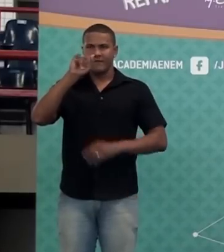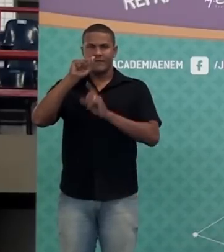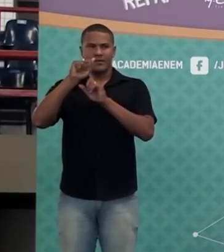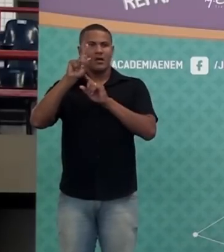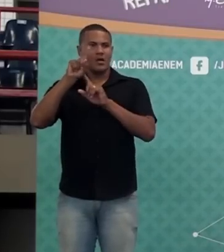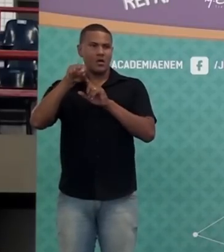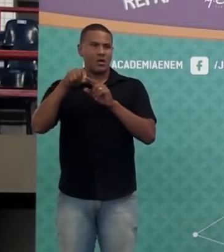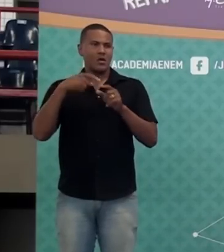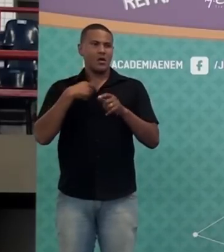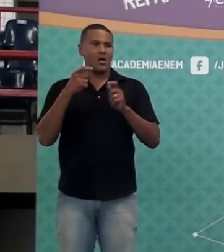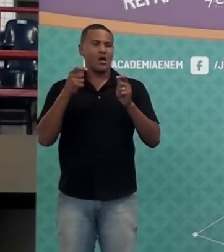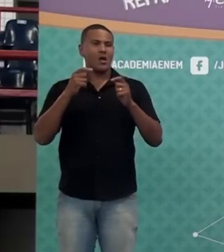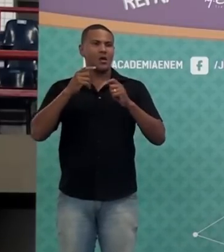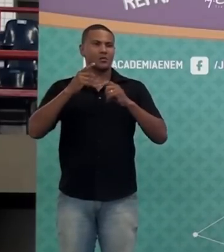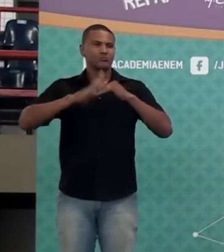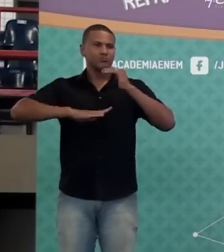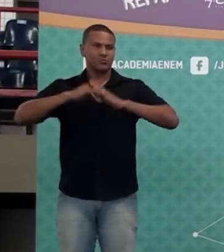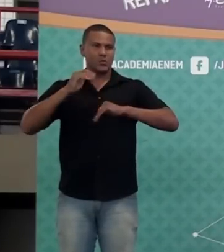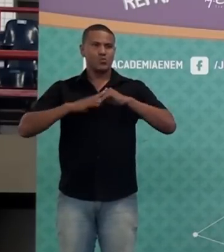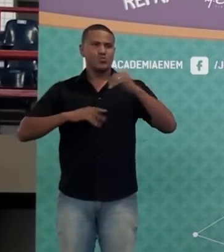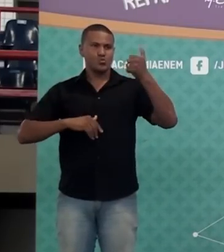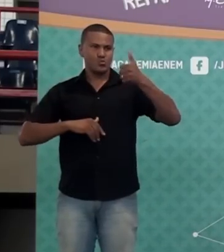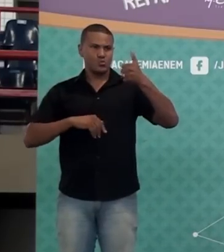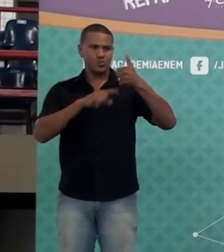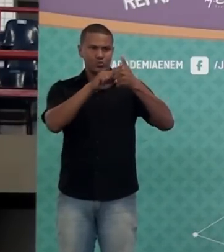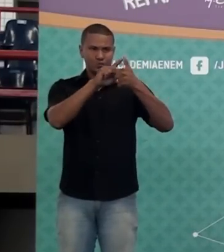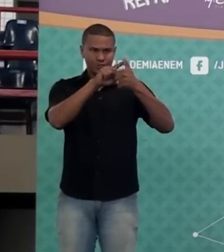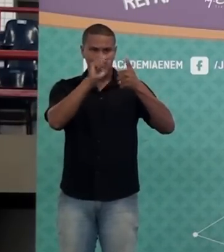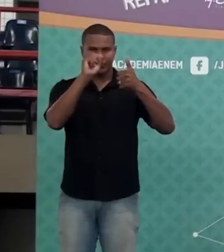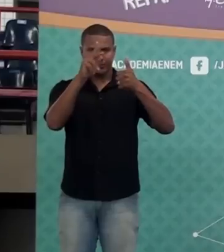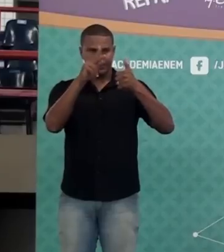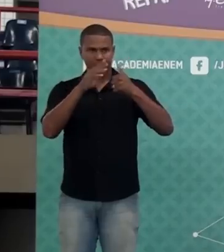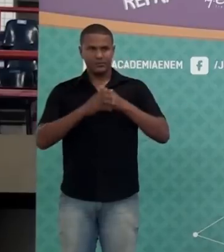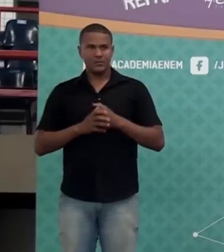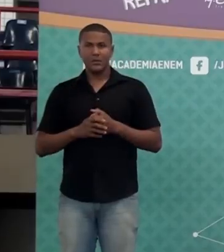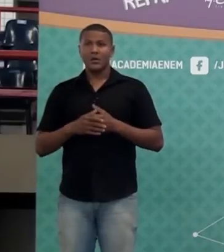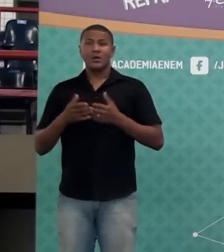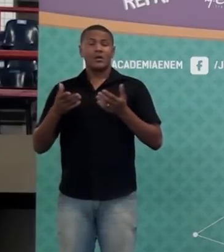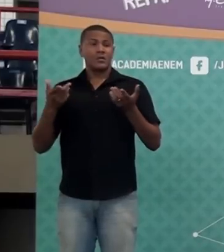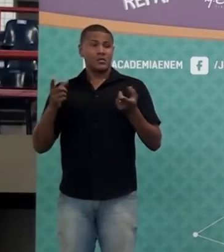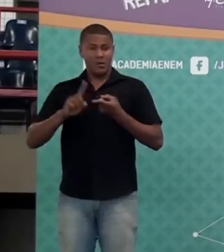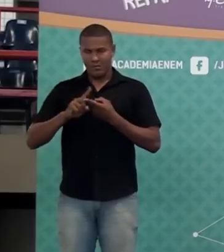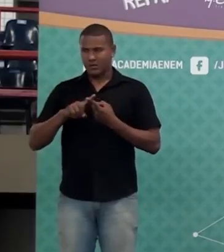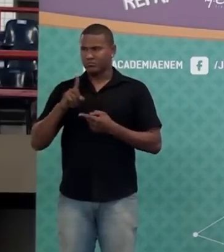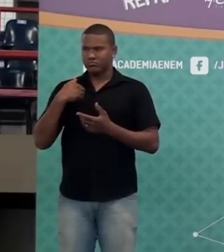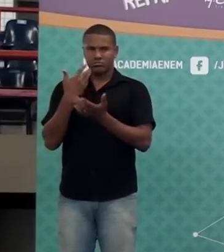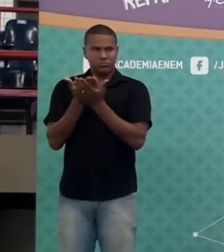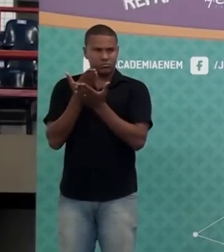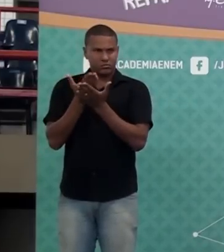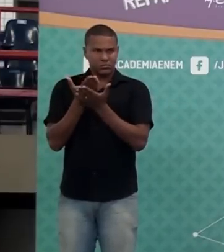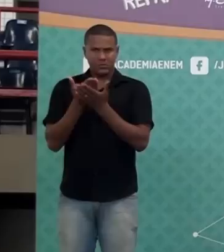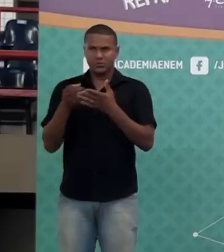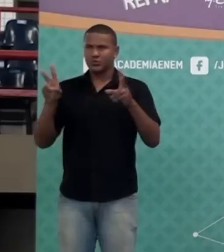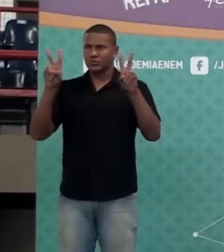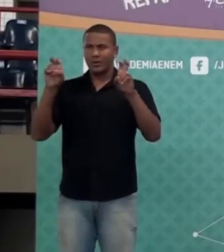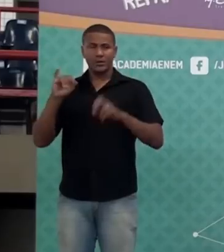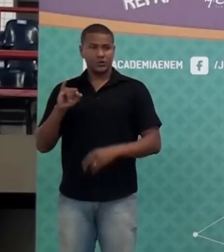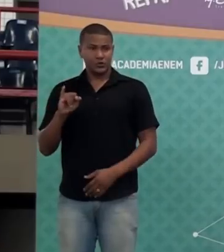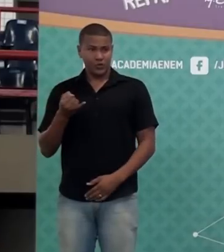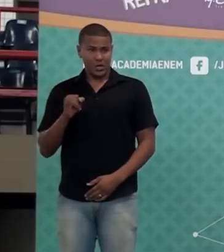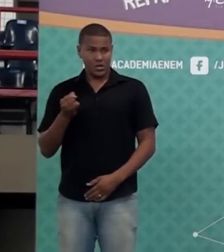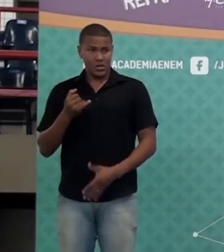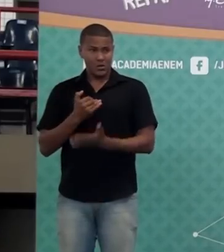vocês. E nós vamos estudar colocando os aspectos que entraram em vigor em janeiro desse